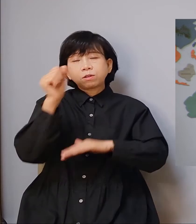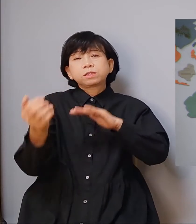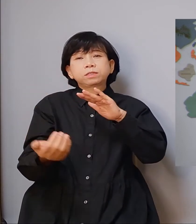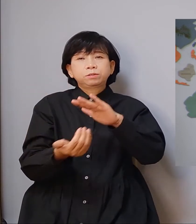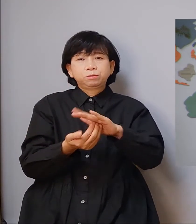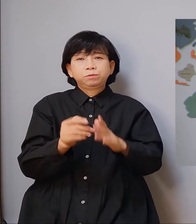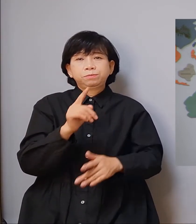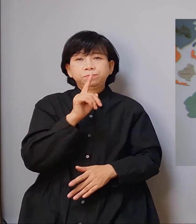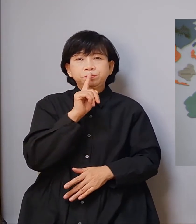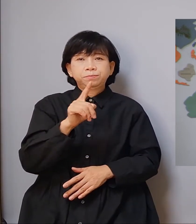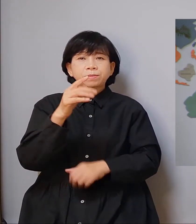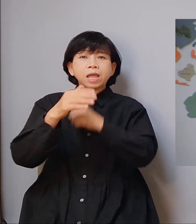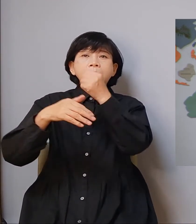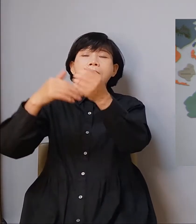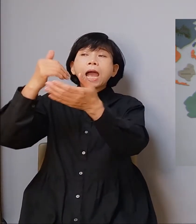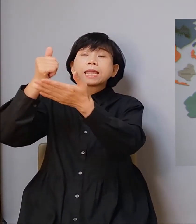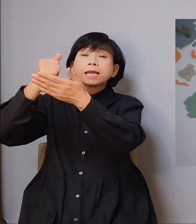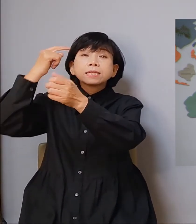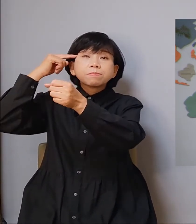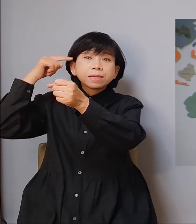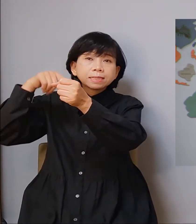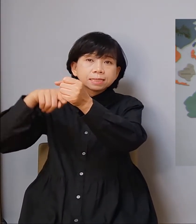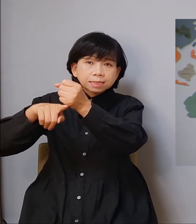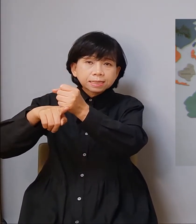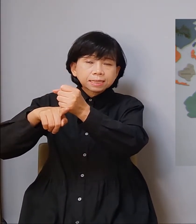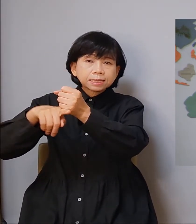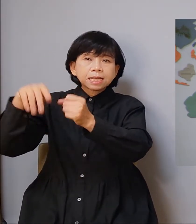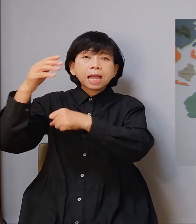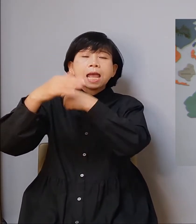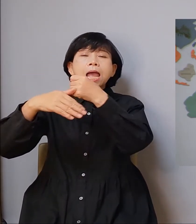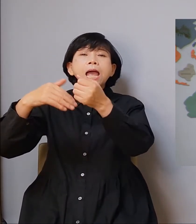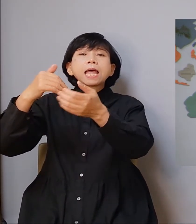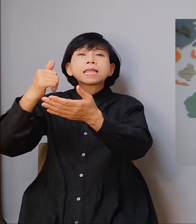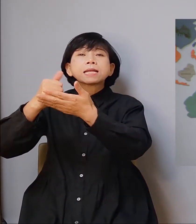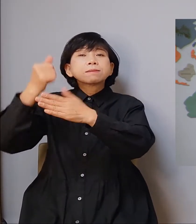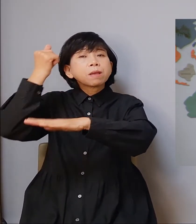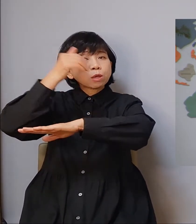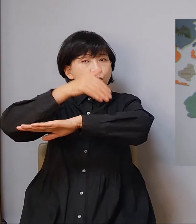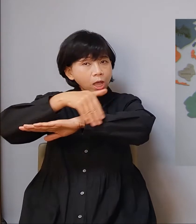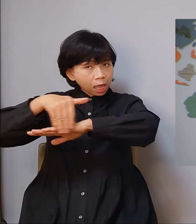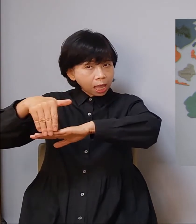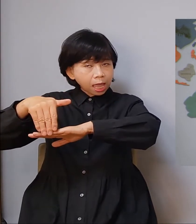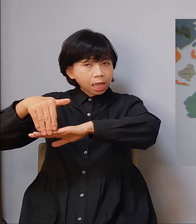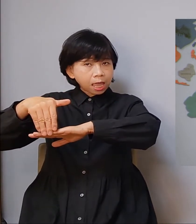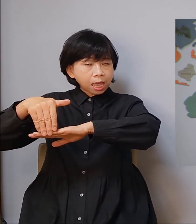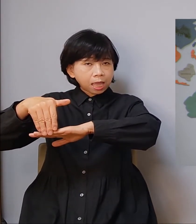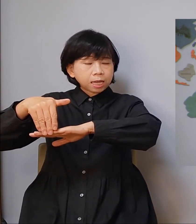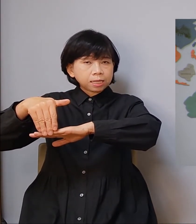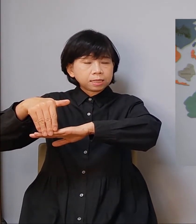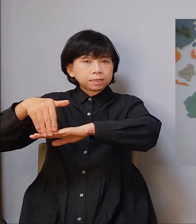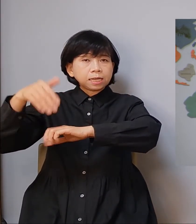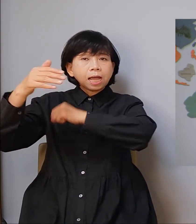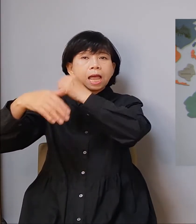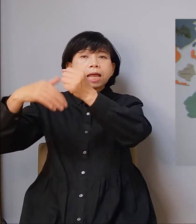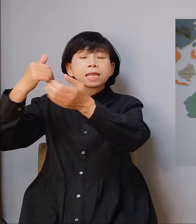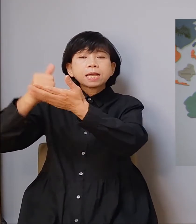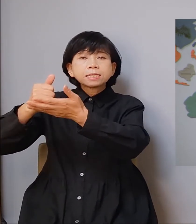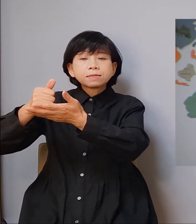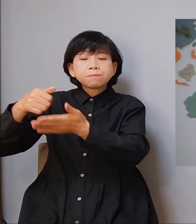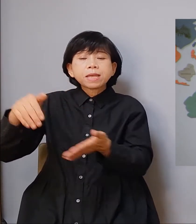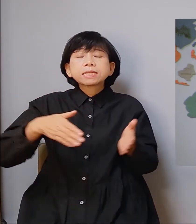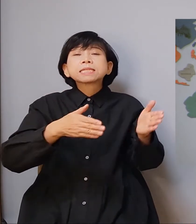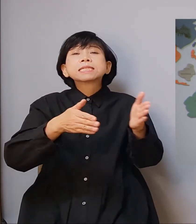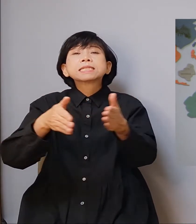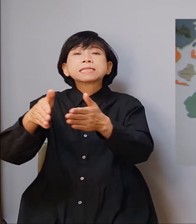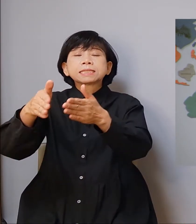이루느니라. 하나님의 뜻, 하나님의 이유, 하나님이 우리를 가게 하시는 그 길로